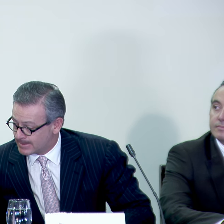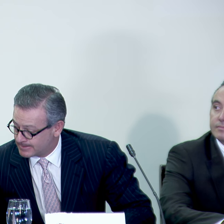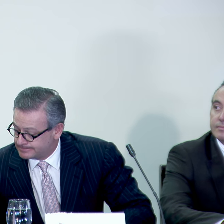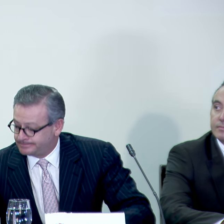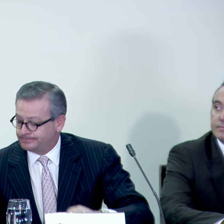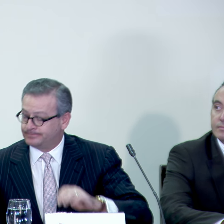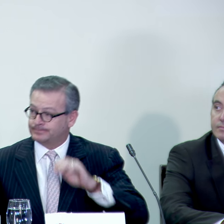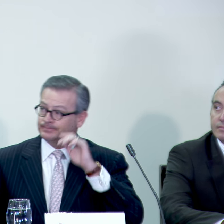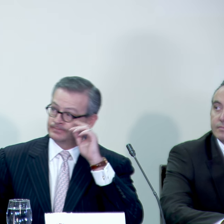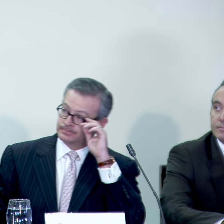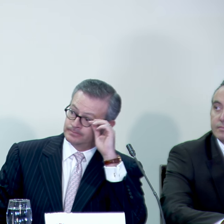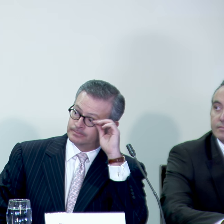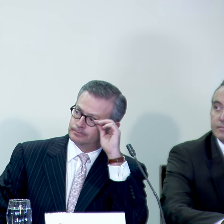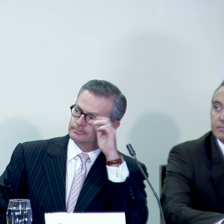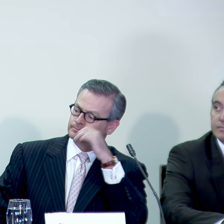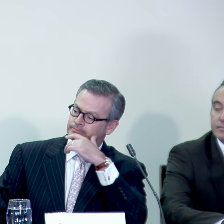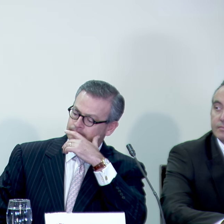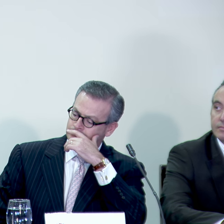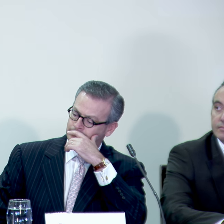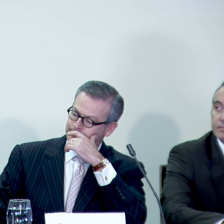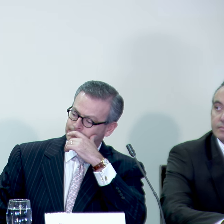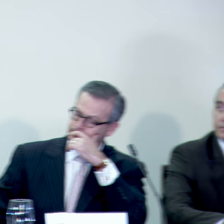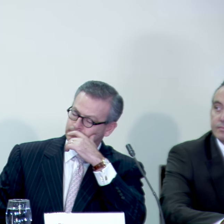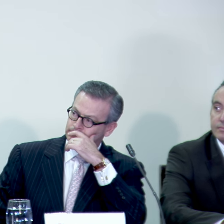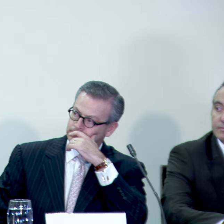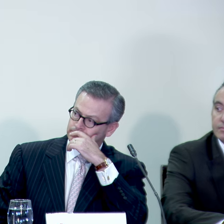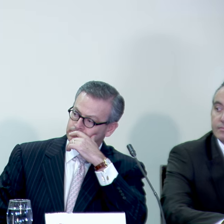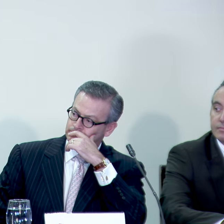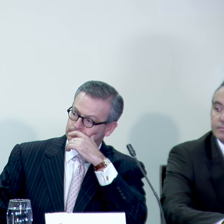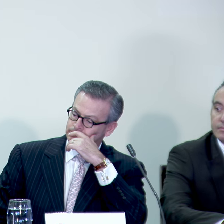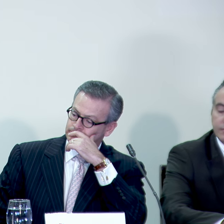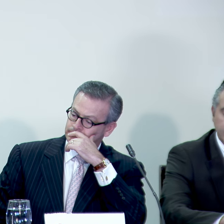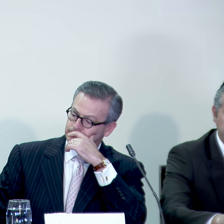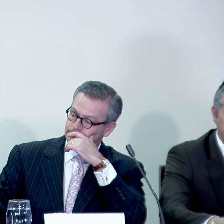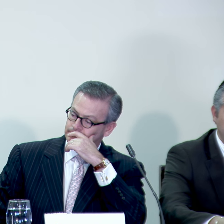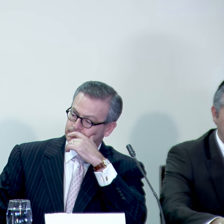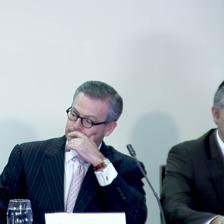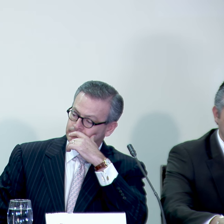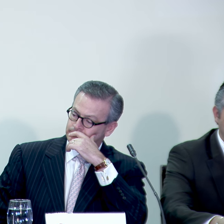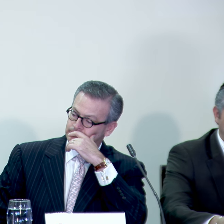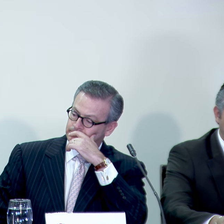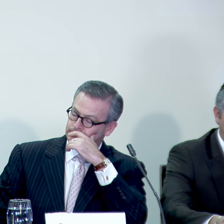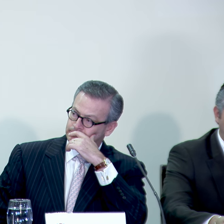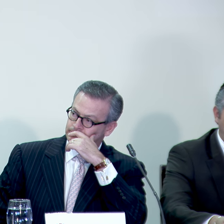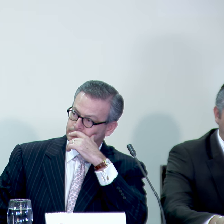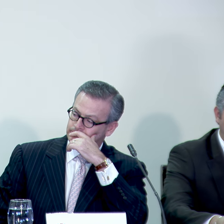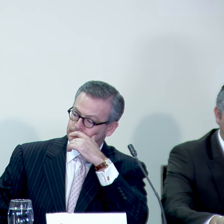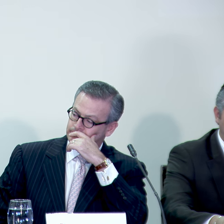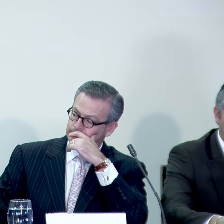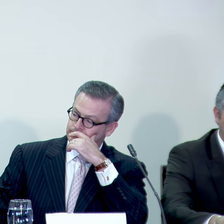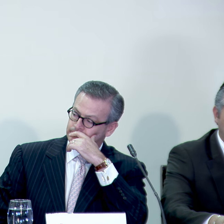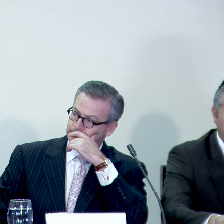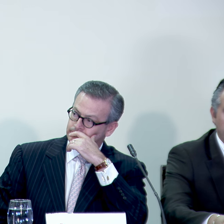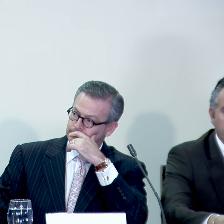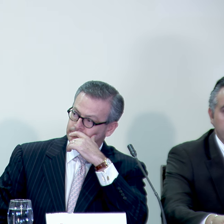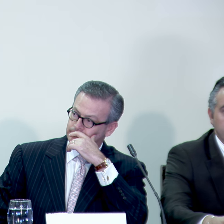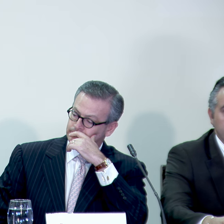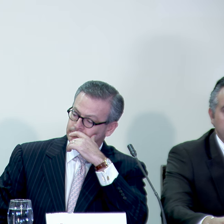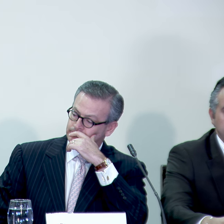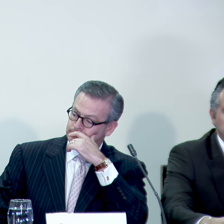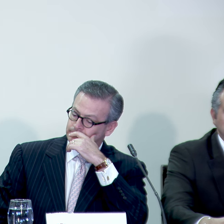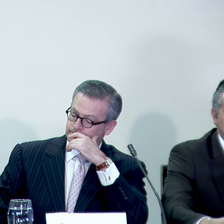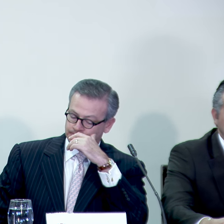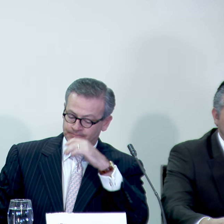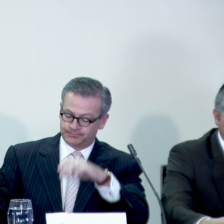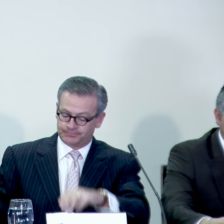aclaración puntual sobre la operación migratoria que ha desempeñado Costa Rica en compañía de países de